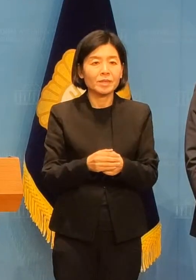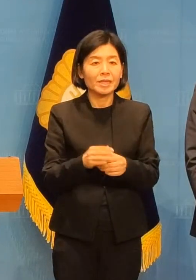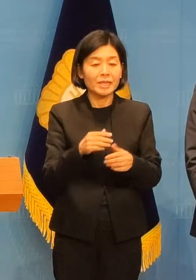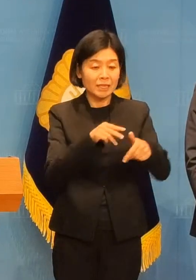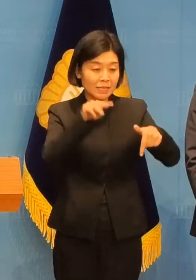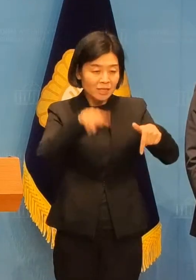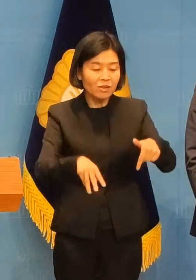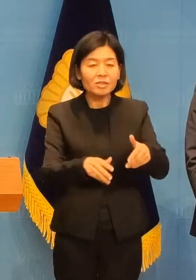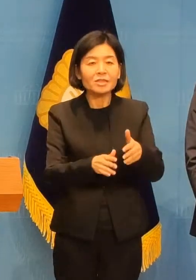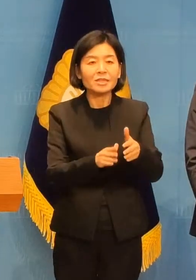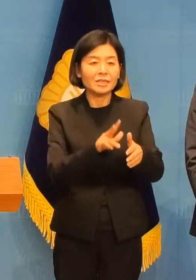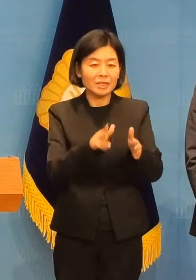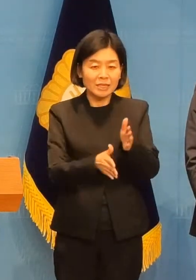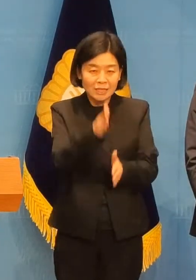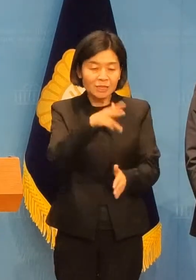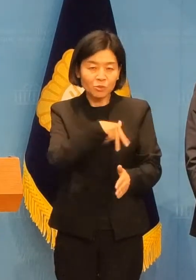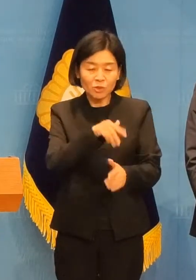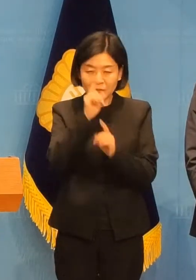인천시의원입니다.